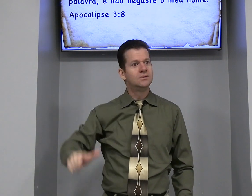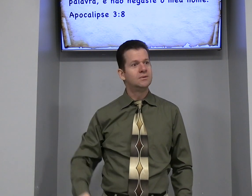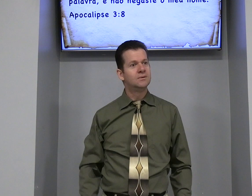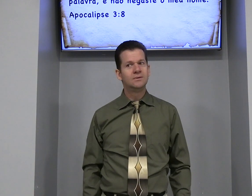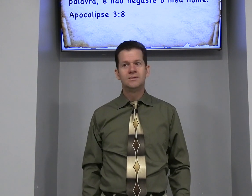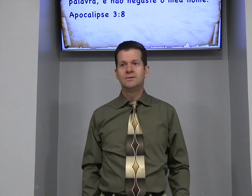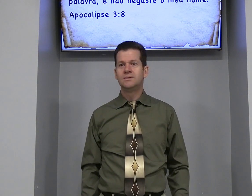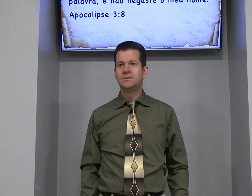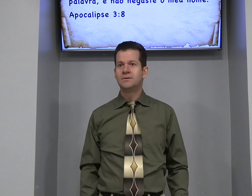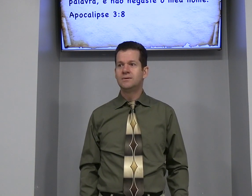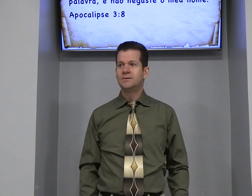guardaste a minha palavra.